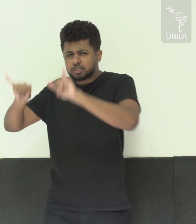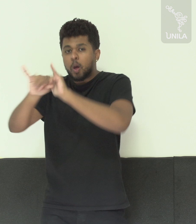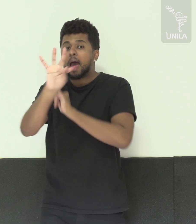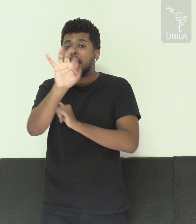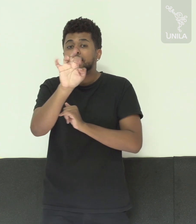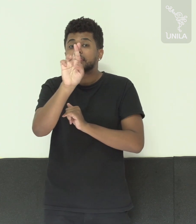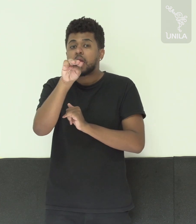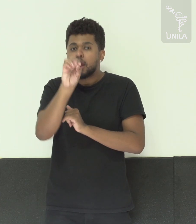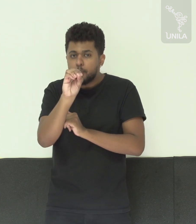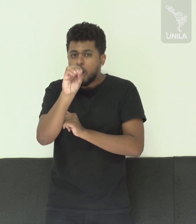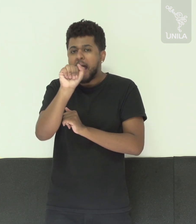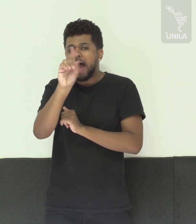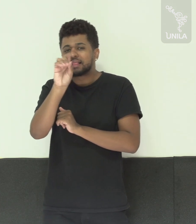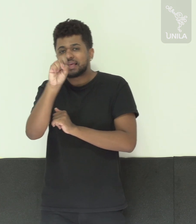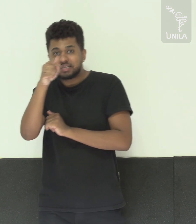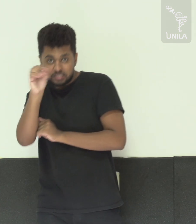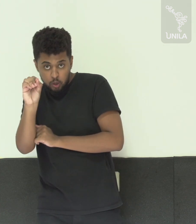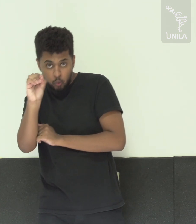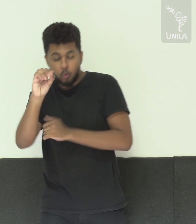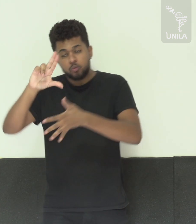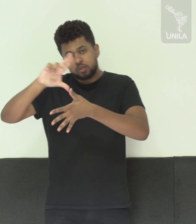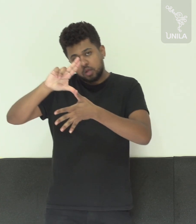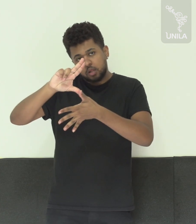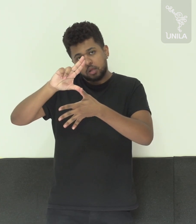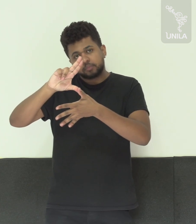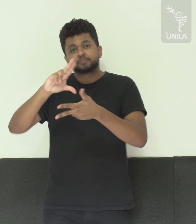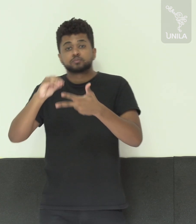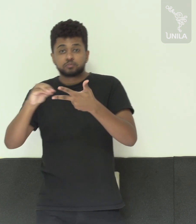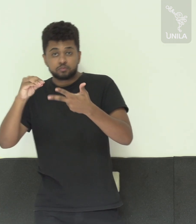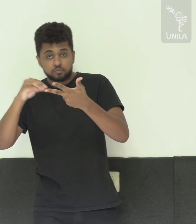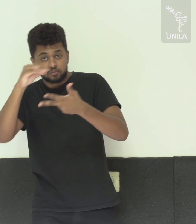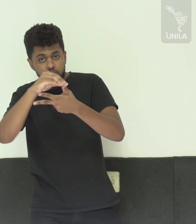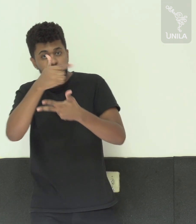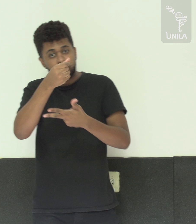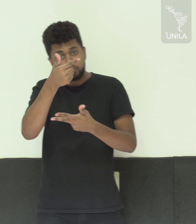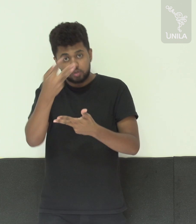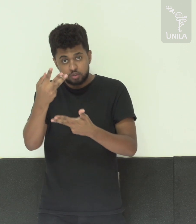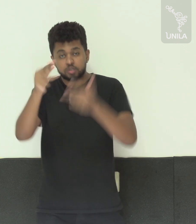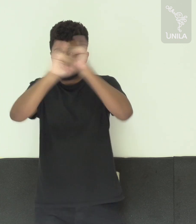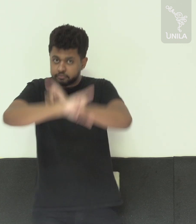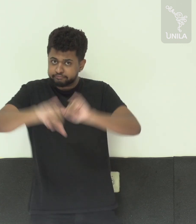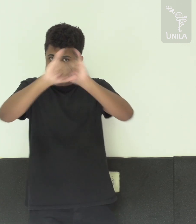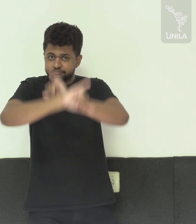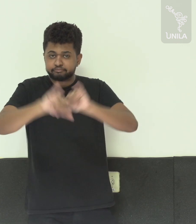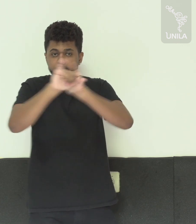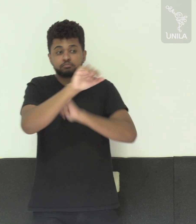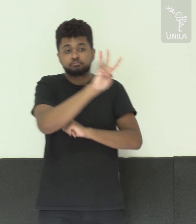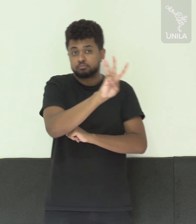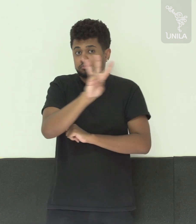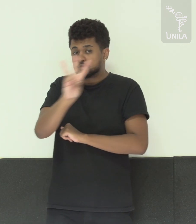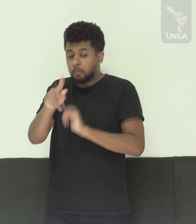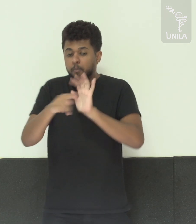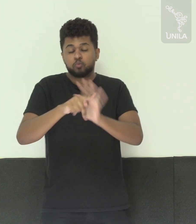de adesão da UNILA ao SISU 2023, divulgado no sítio eletrônico da